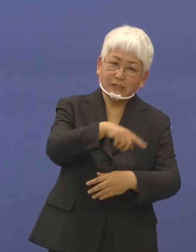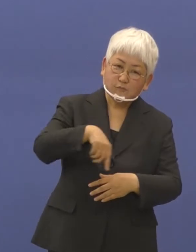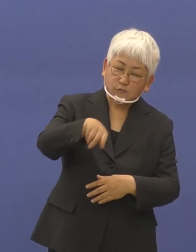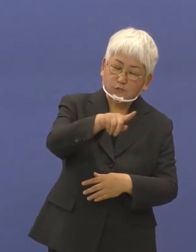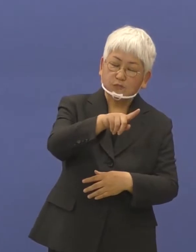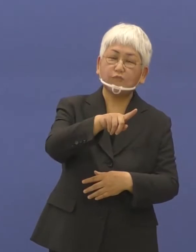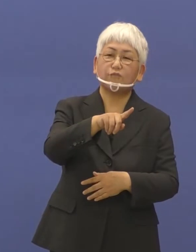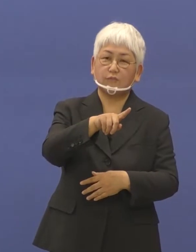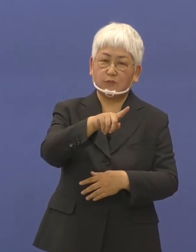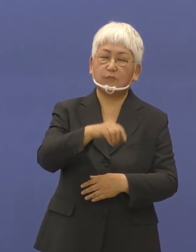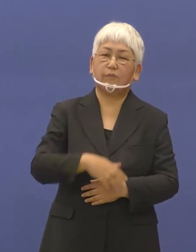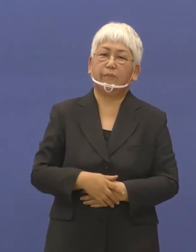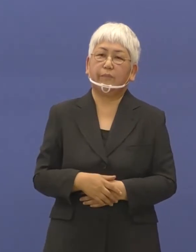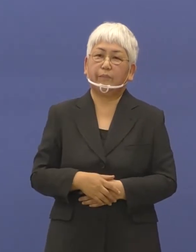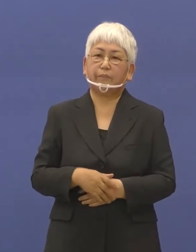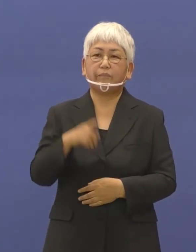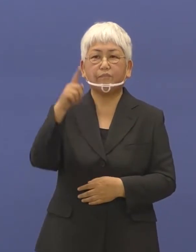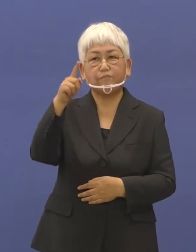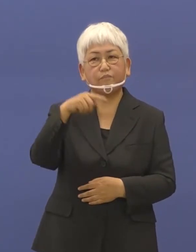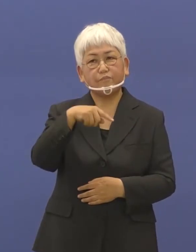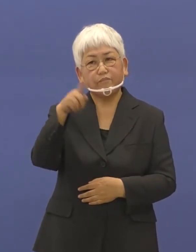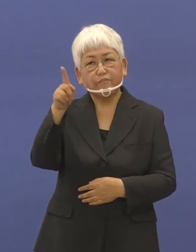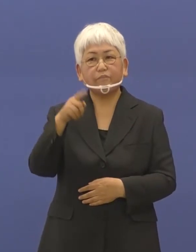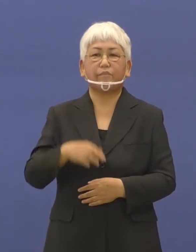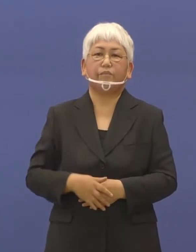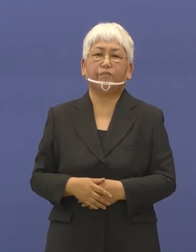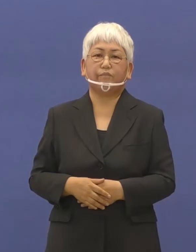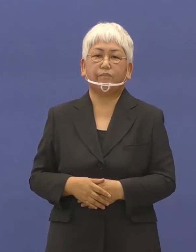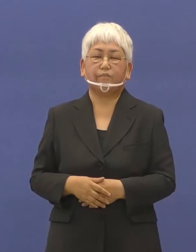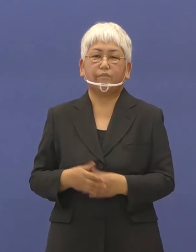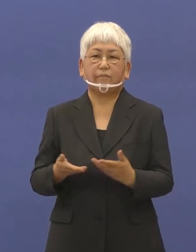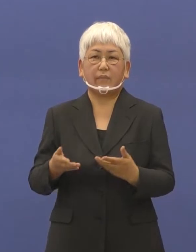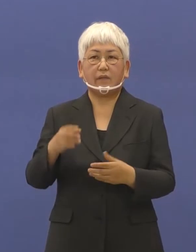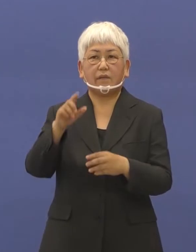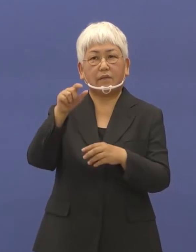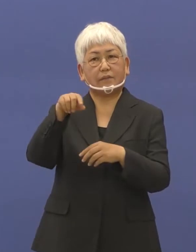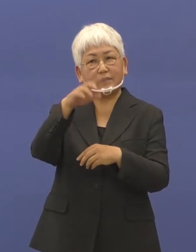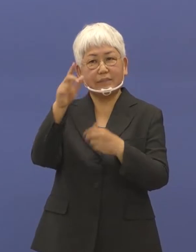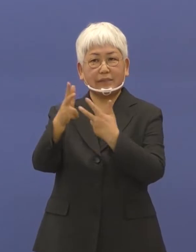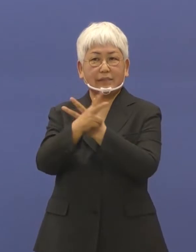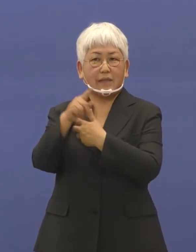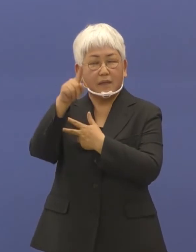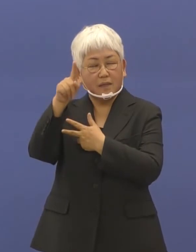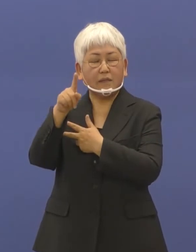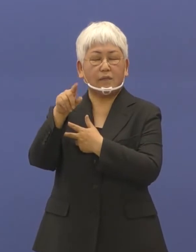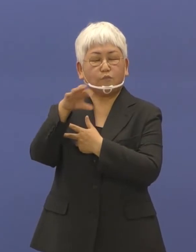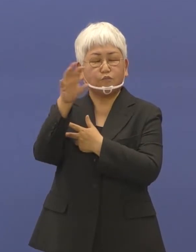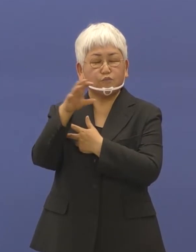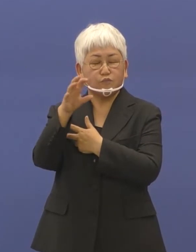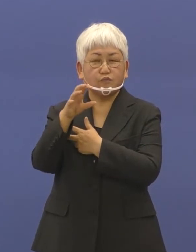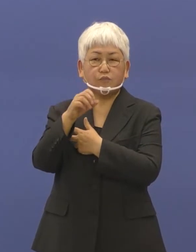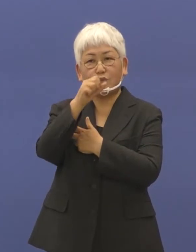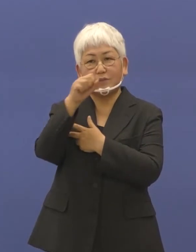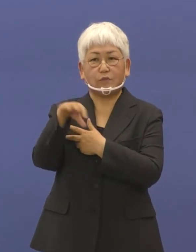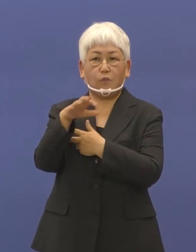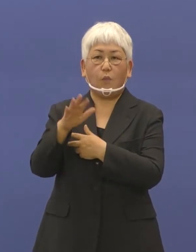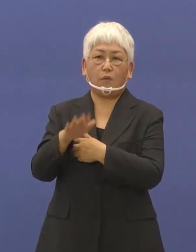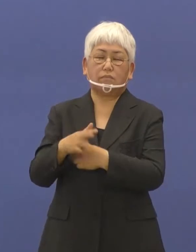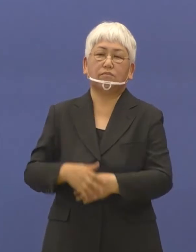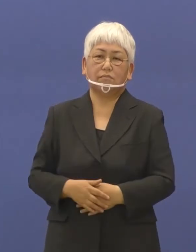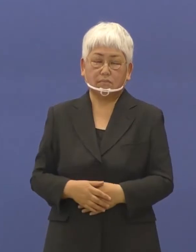部やこの沿岸地方以上のこうポテンシャルも県北にはあるんじゃないかと。でそこに注目して東京大学